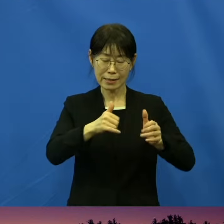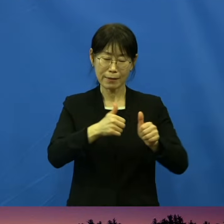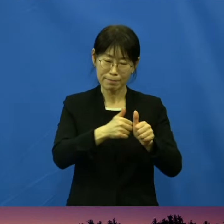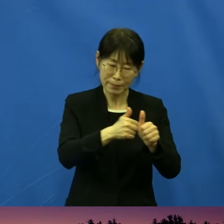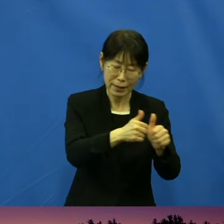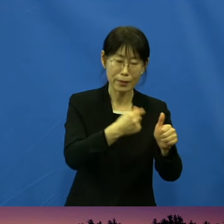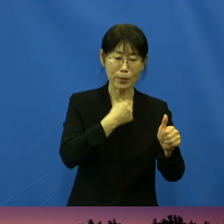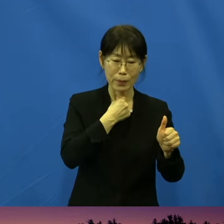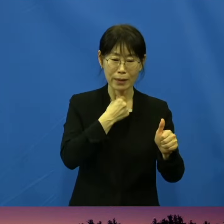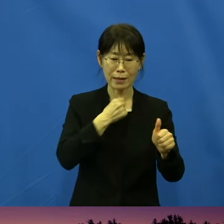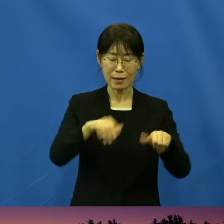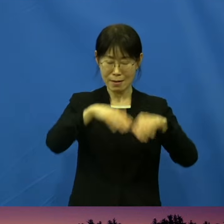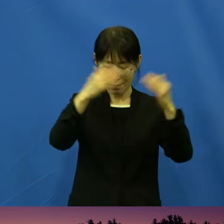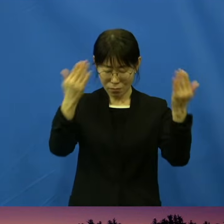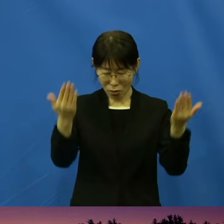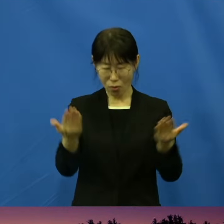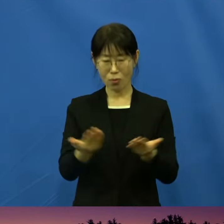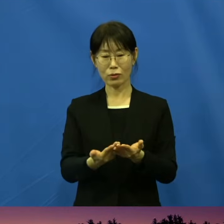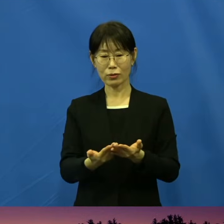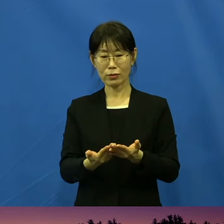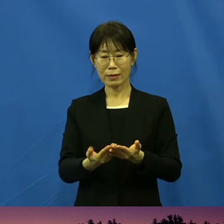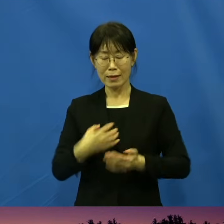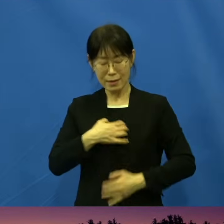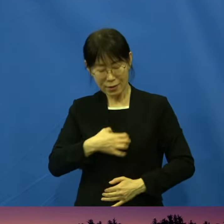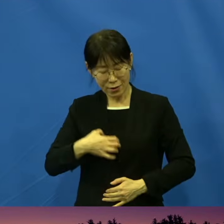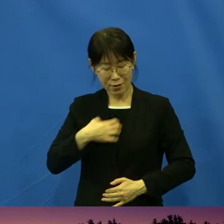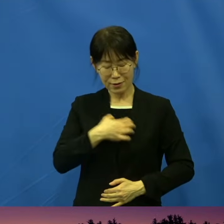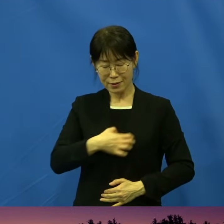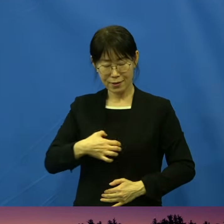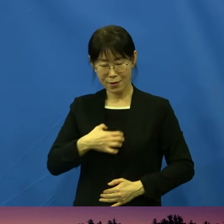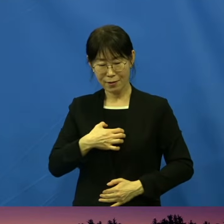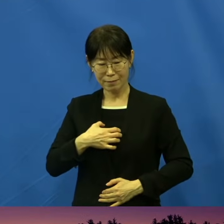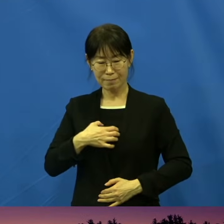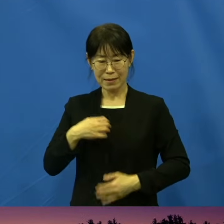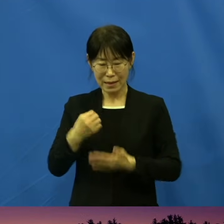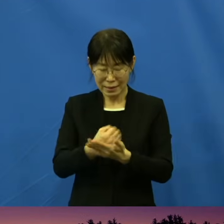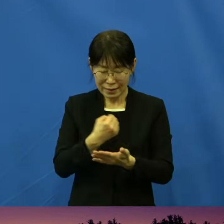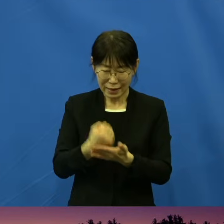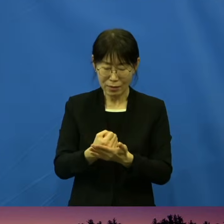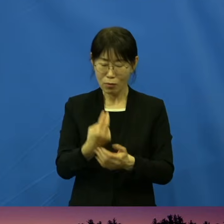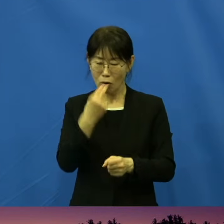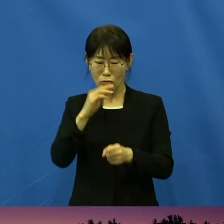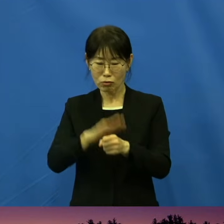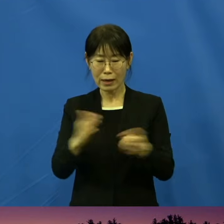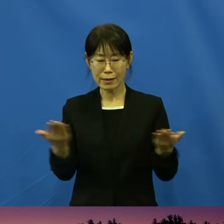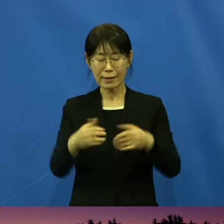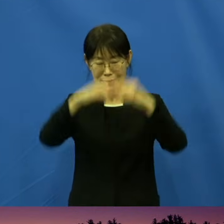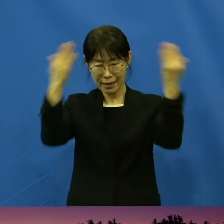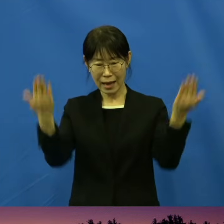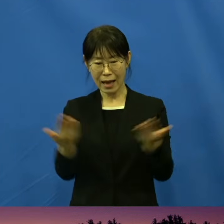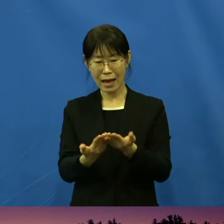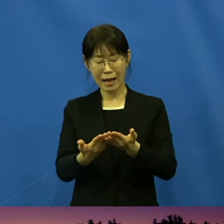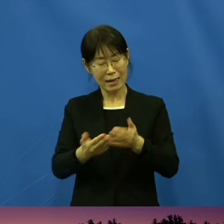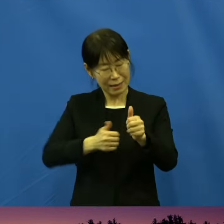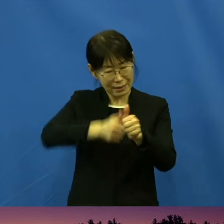않을 때 그 오는 그 안타까운 경험들을 겪어내야 된다는 거예요.